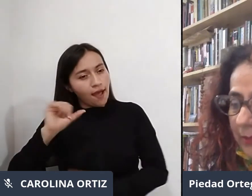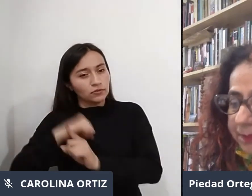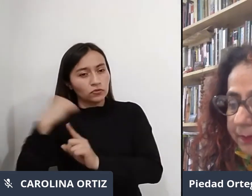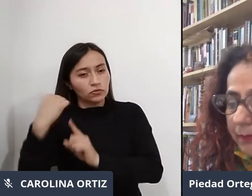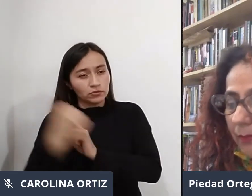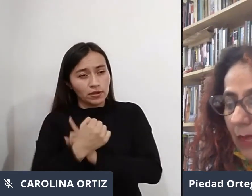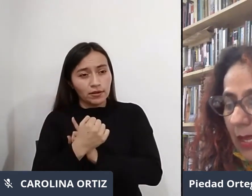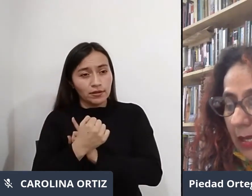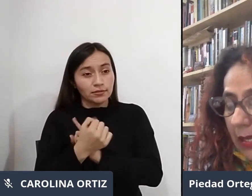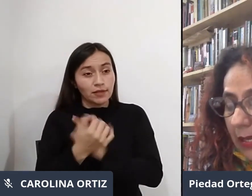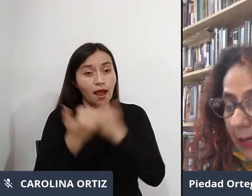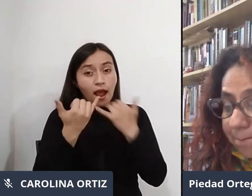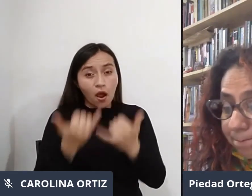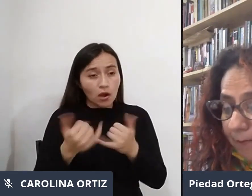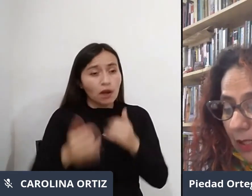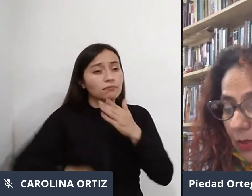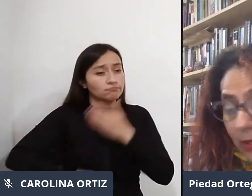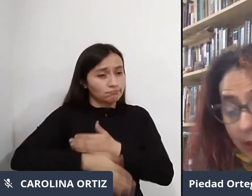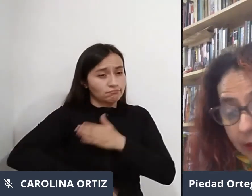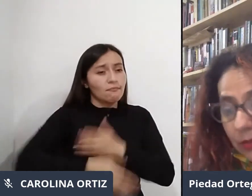pandemia.